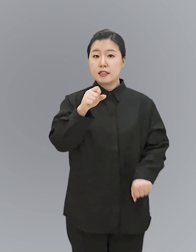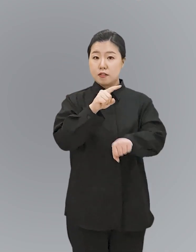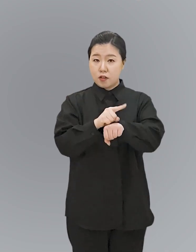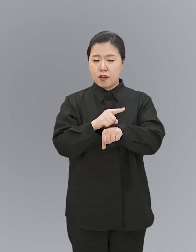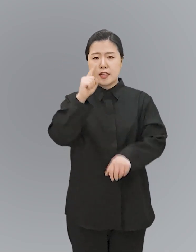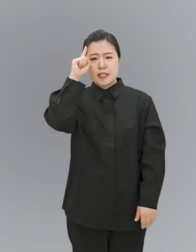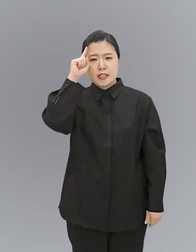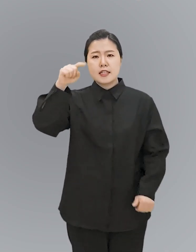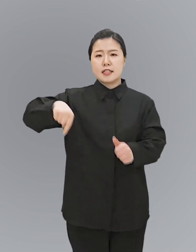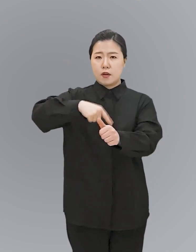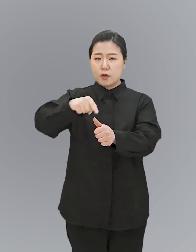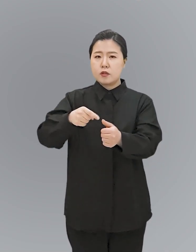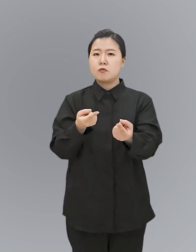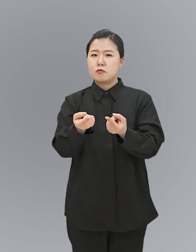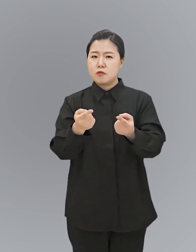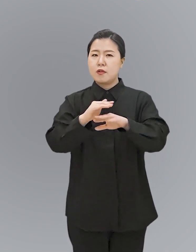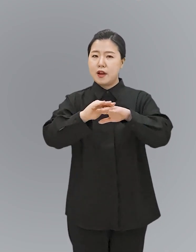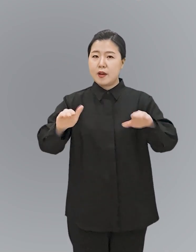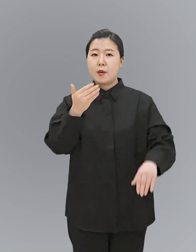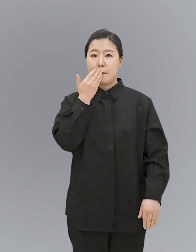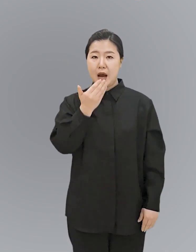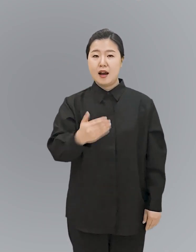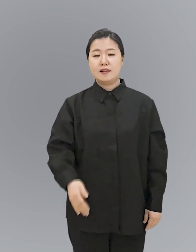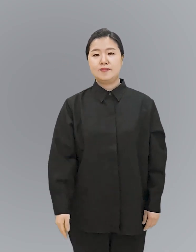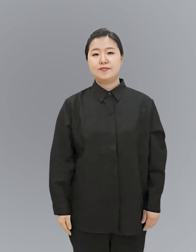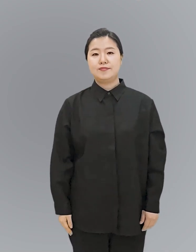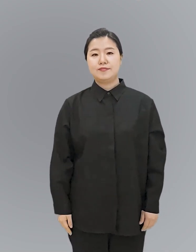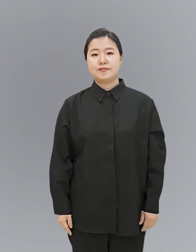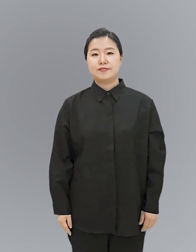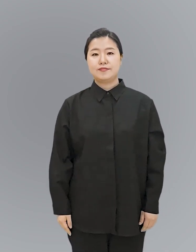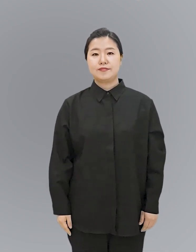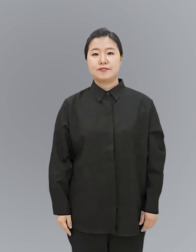ISTJ는 스트레스 상황에서 벗어날 수 있어요.